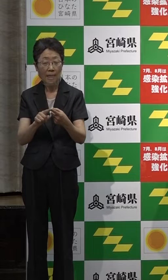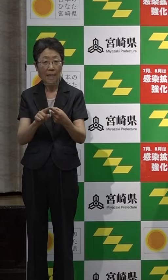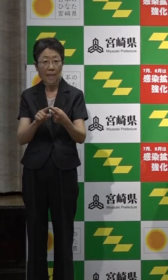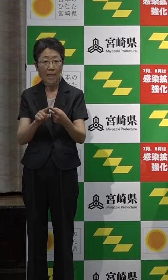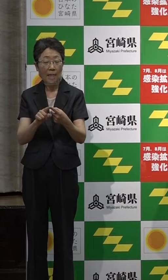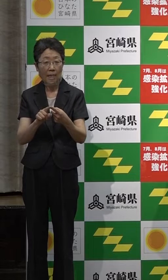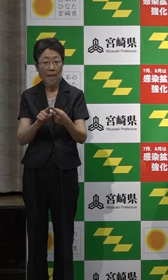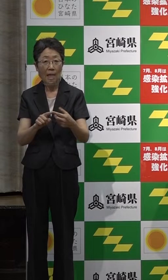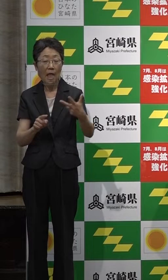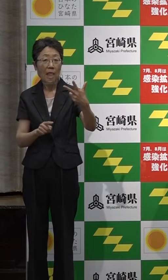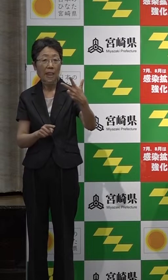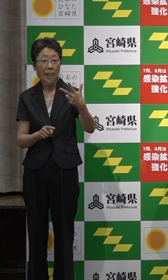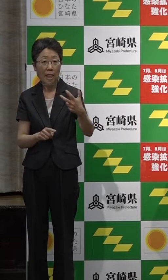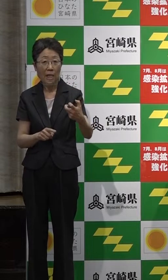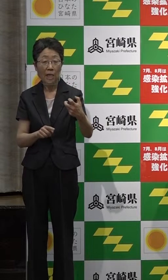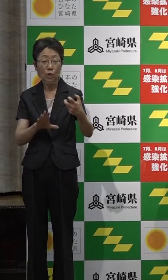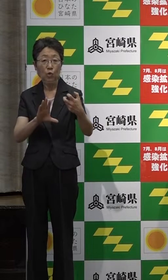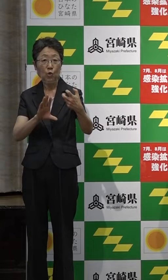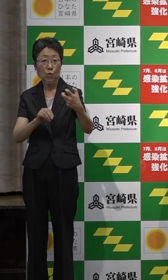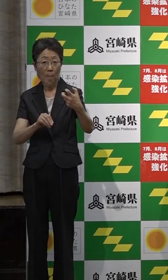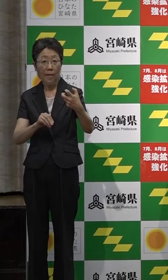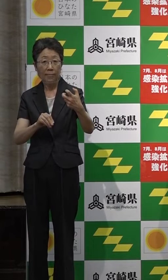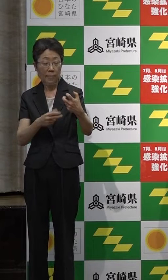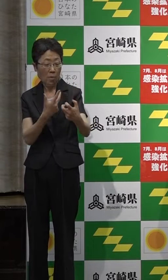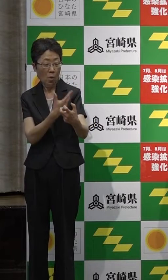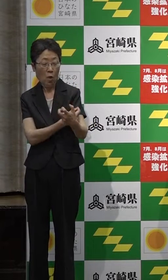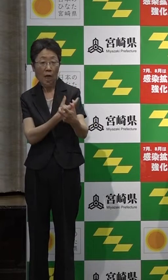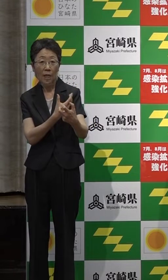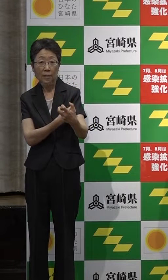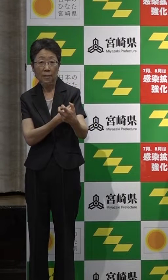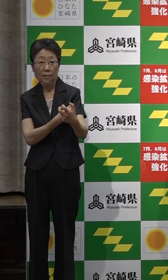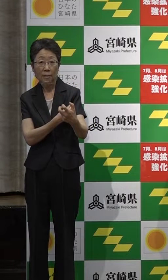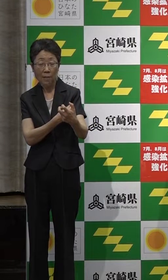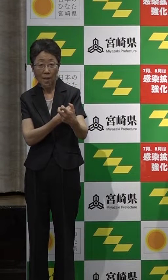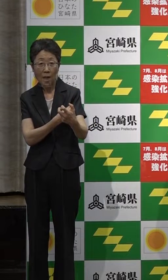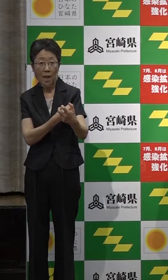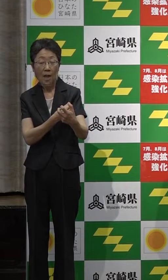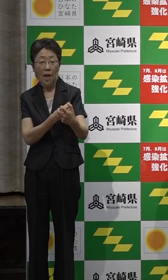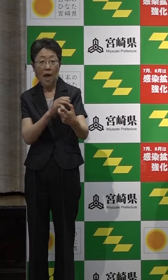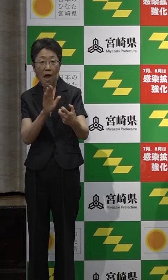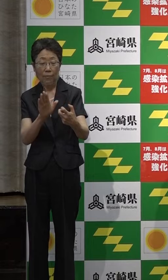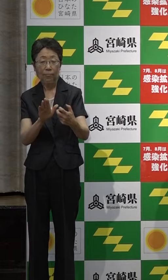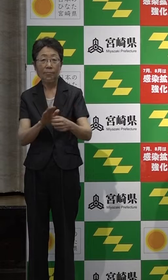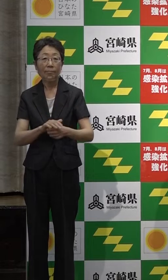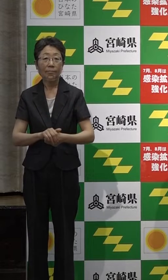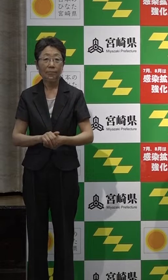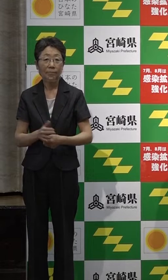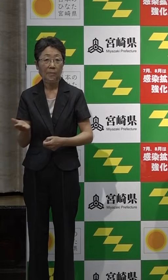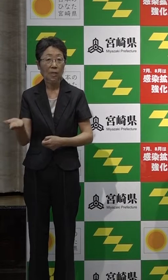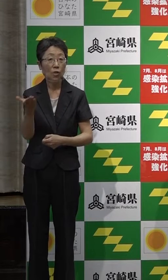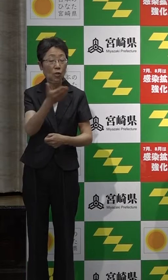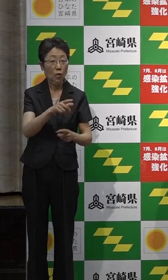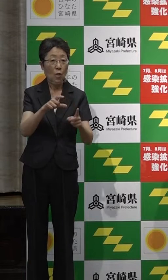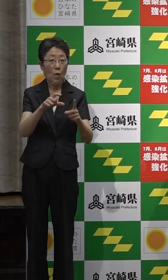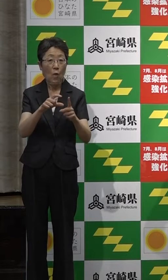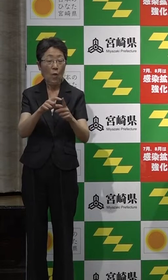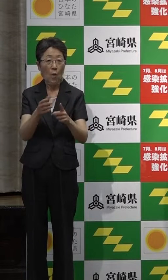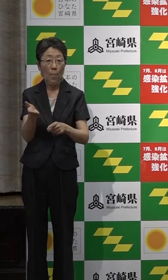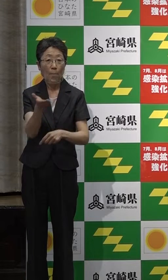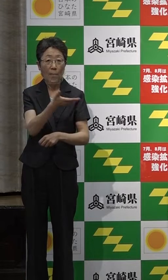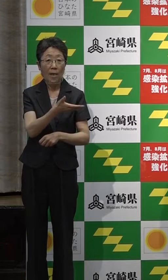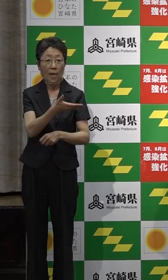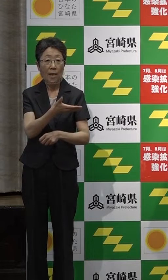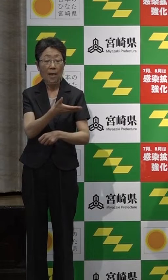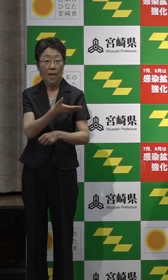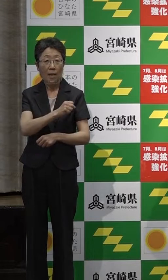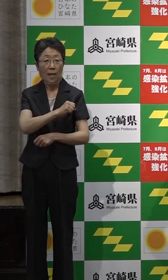70万回を超える状況になってきているということでありまして、次のページにありますように、右